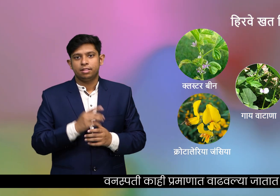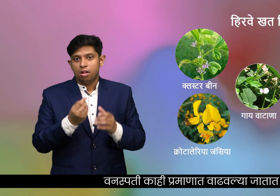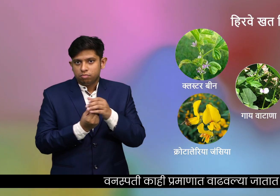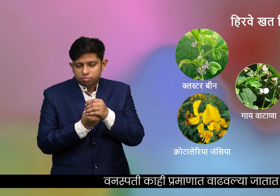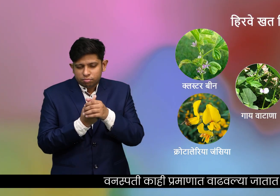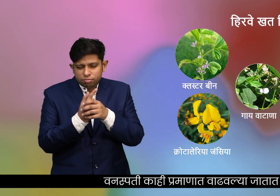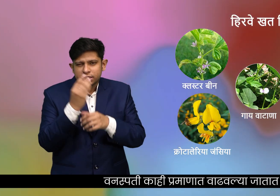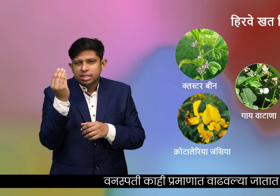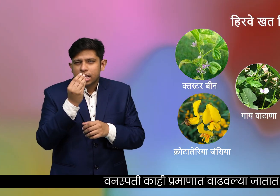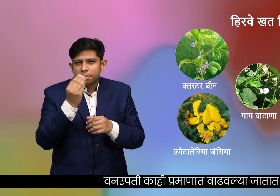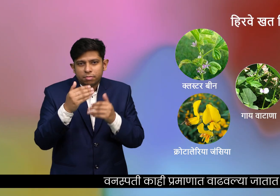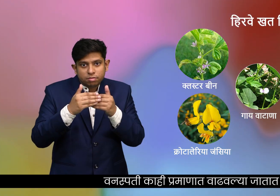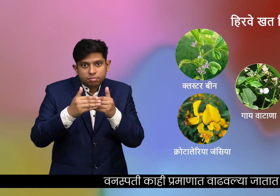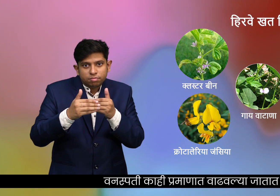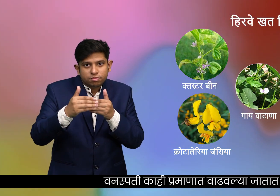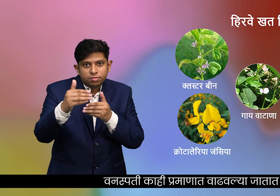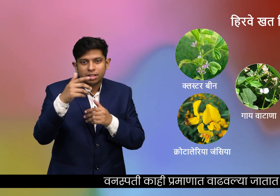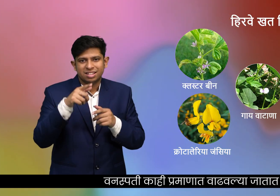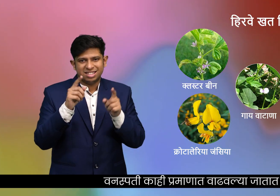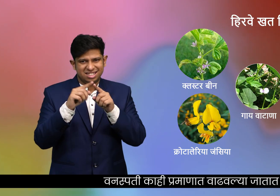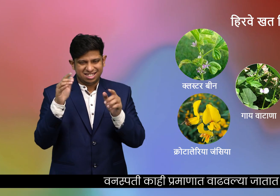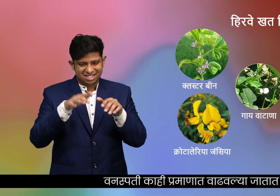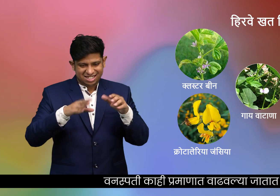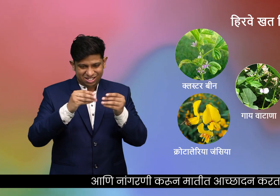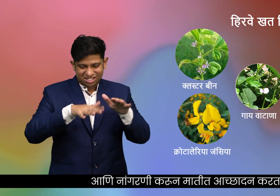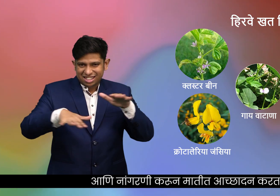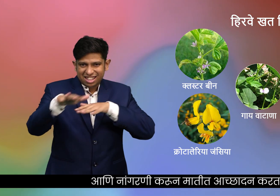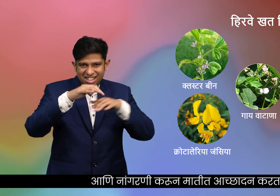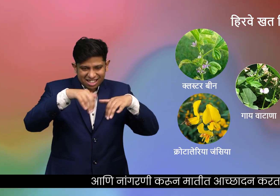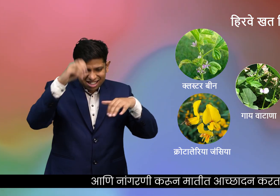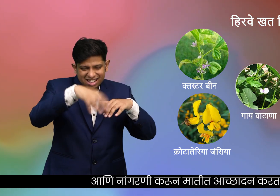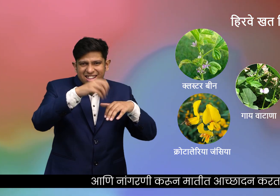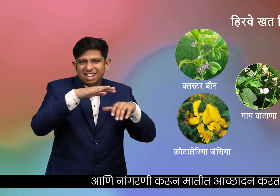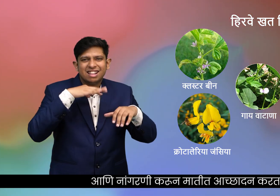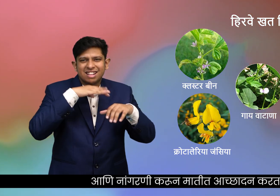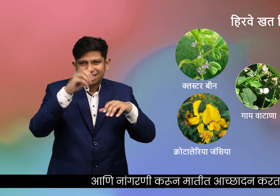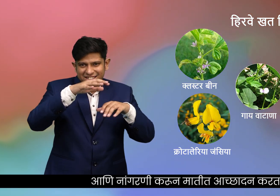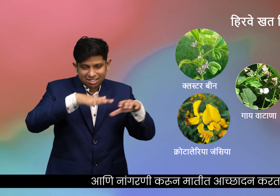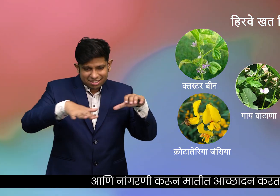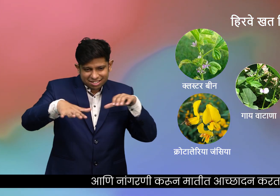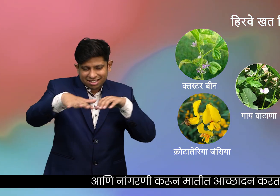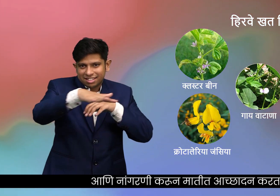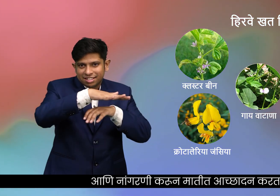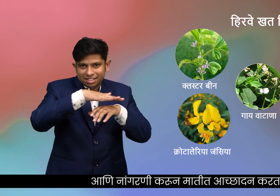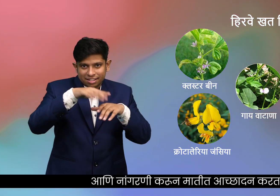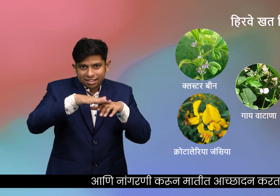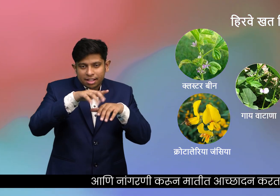वनस्पती काही प्रमाणात वाढवल्या जातात आणि नांगरणी करून मातीत आच्छादन करतात.